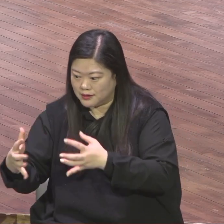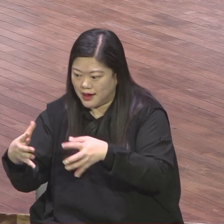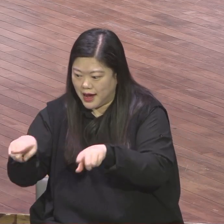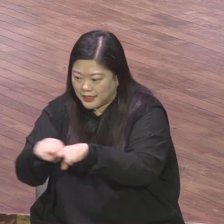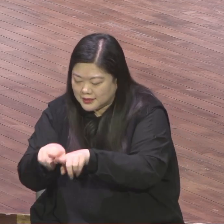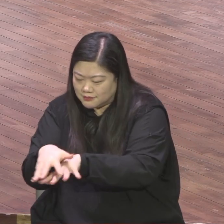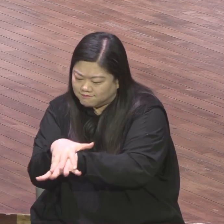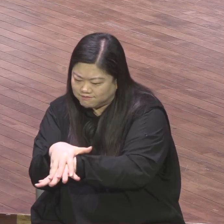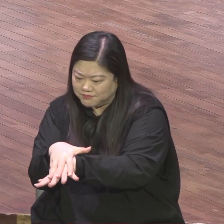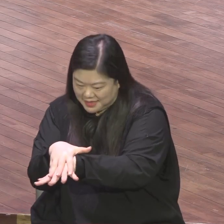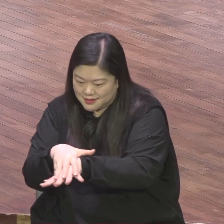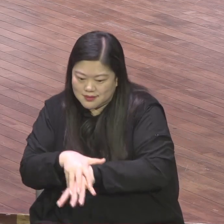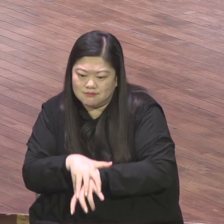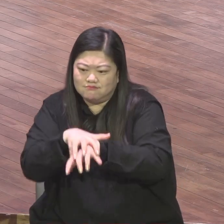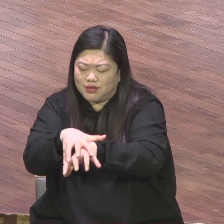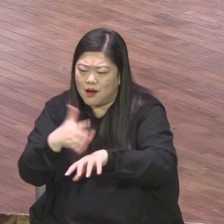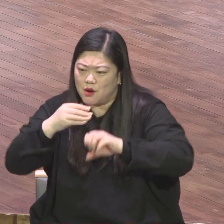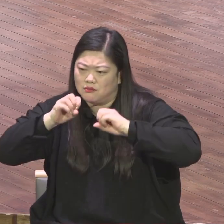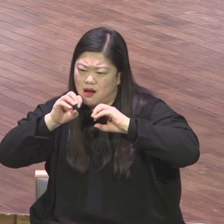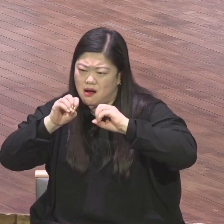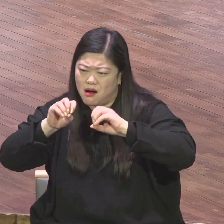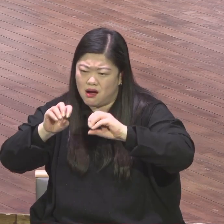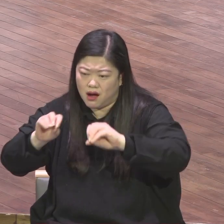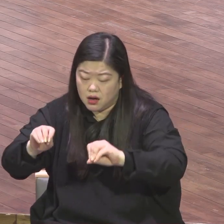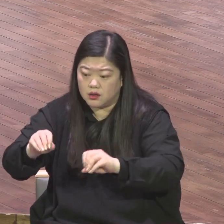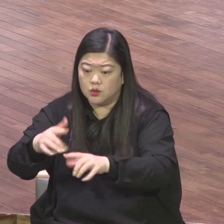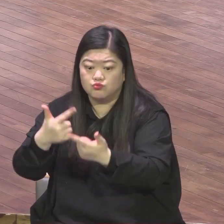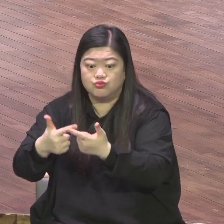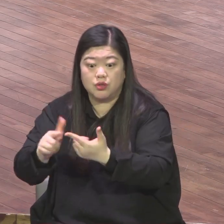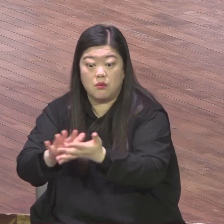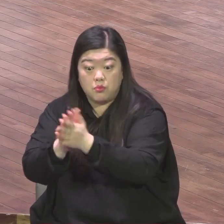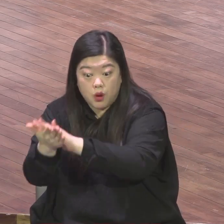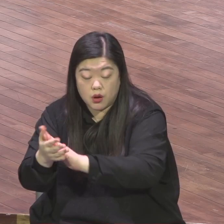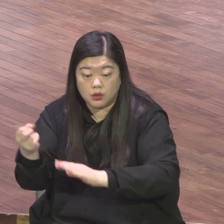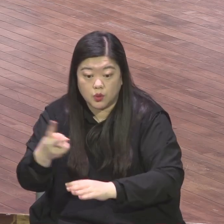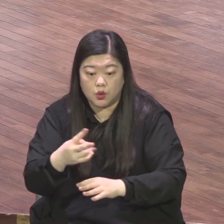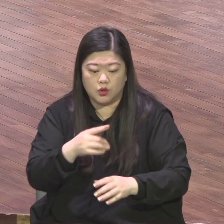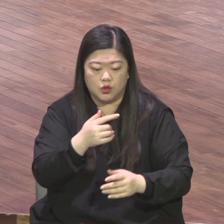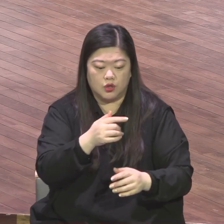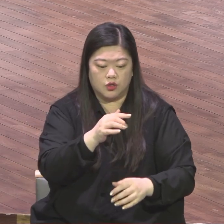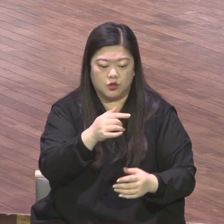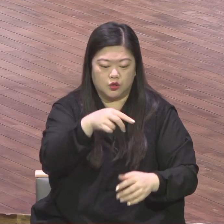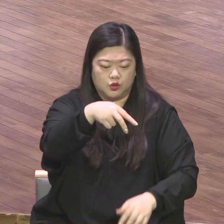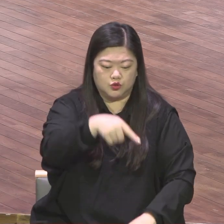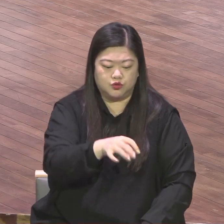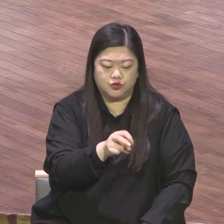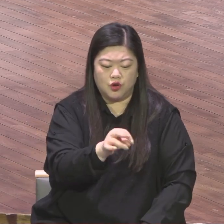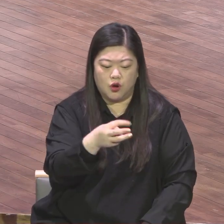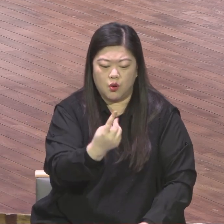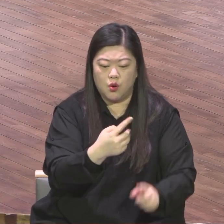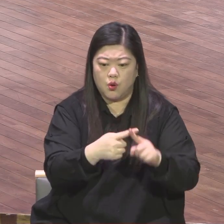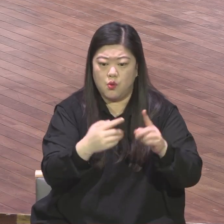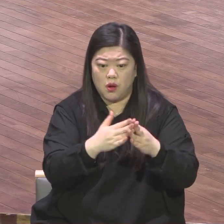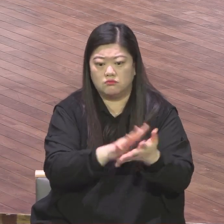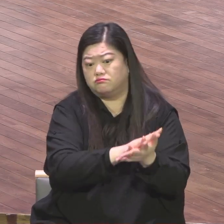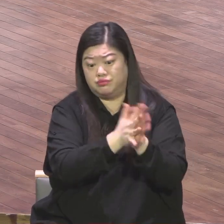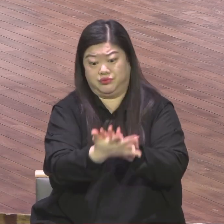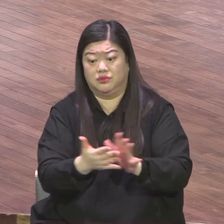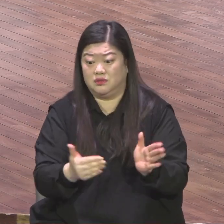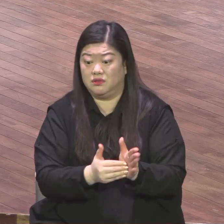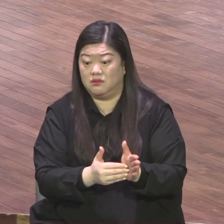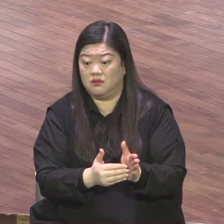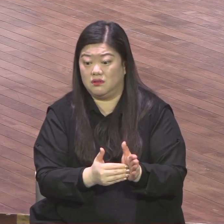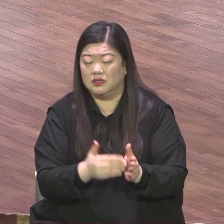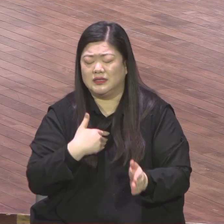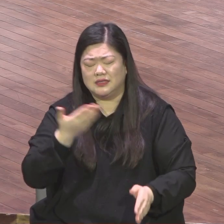헌신도 부흥도 일으키고 부산복음화 부산 막 그냥 구독 신뢰책도 하나 있었어요. 그걸 개인적으로 돈 빌려가 우리